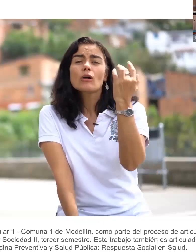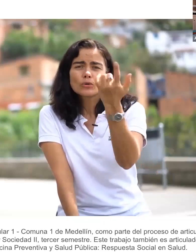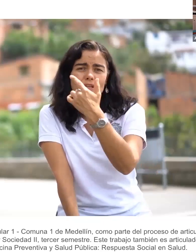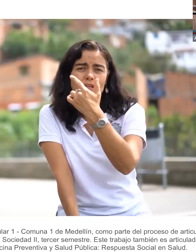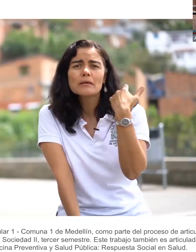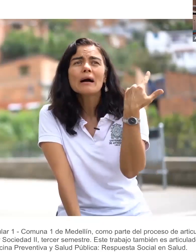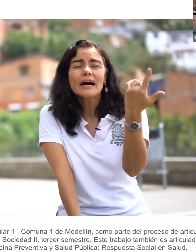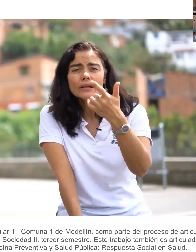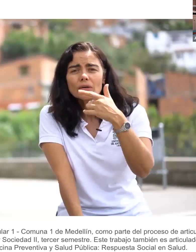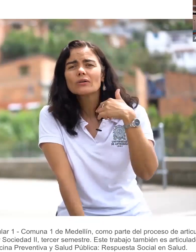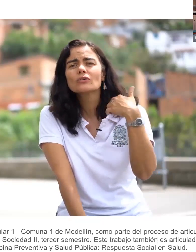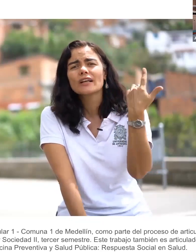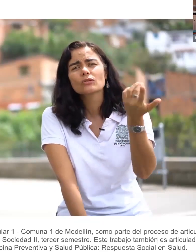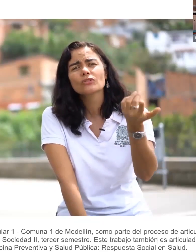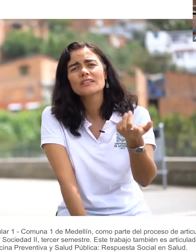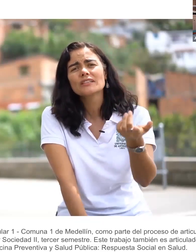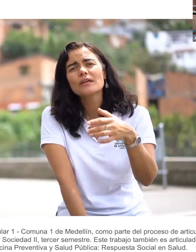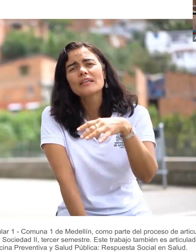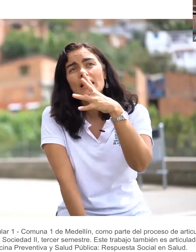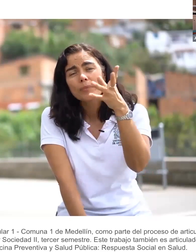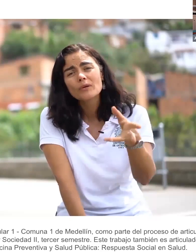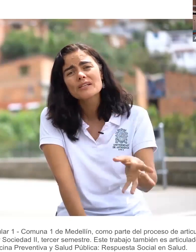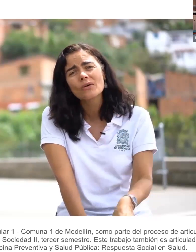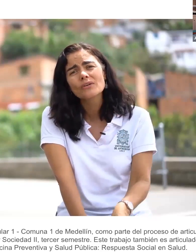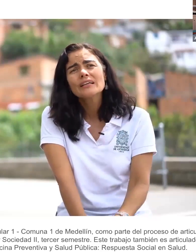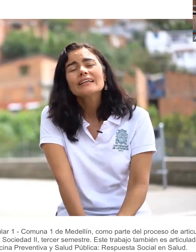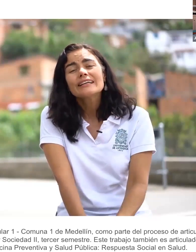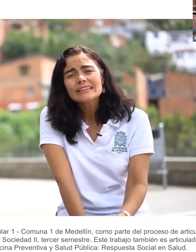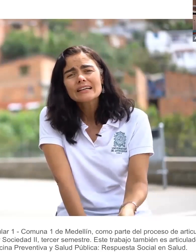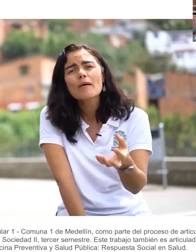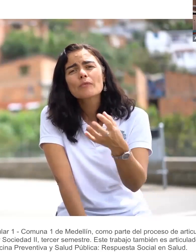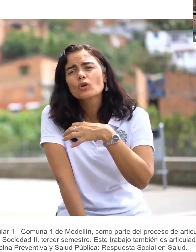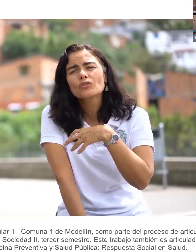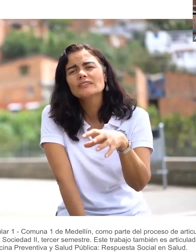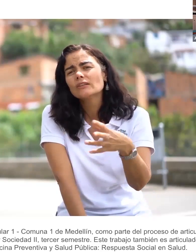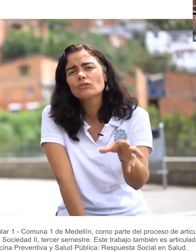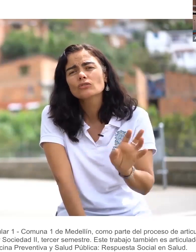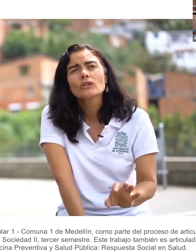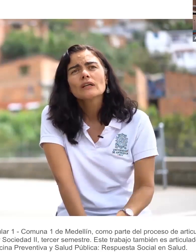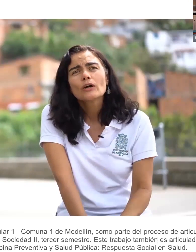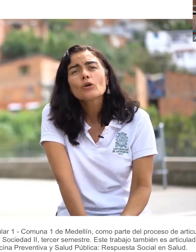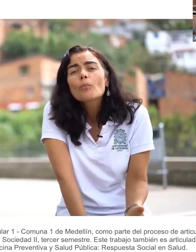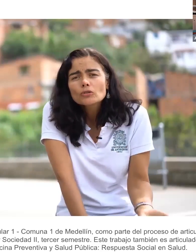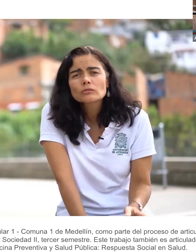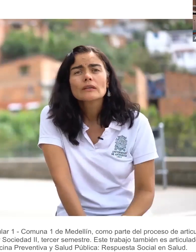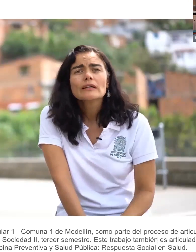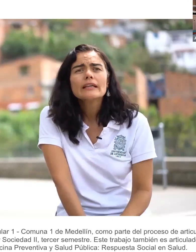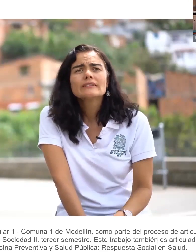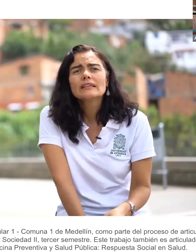conocer el barrio, a conocer las condiciones de vida de la población, y trabajamos con distintos grupos y distintas